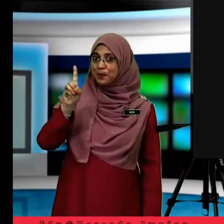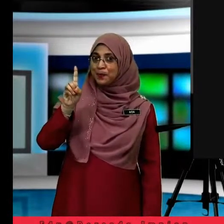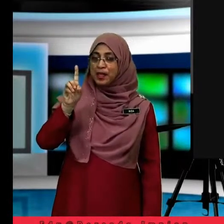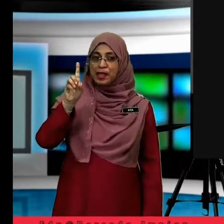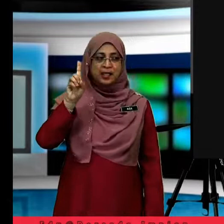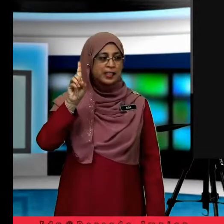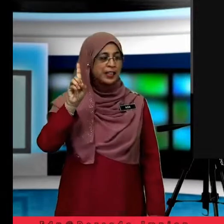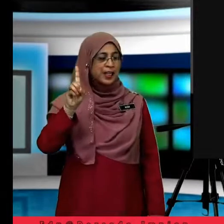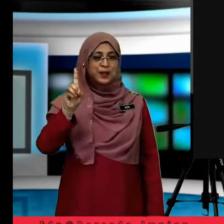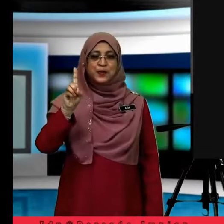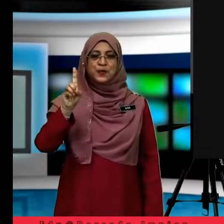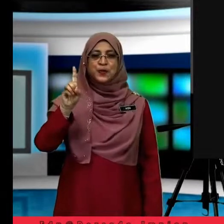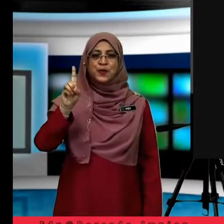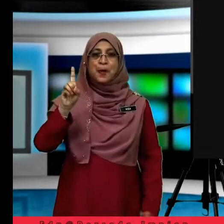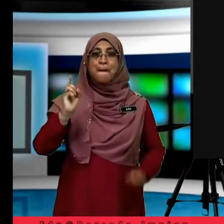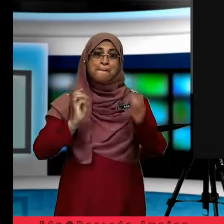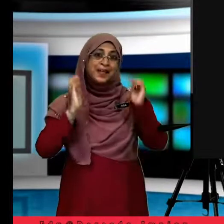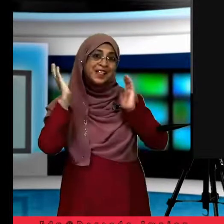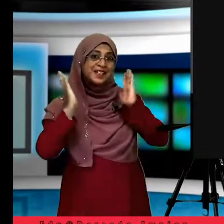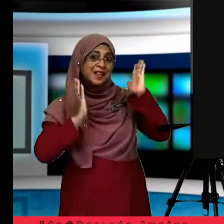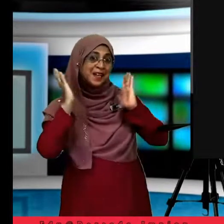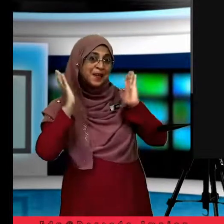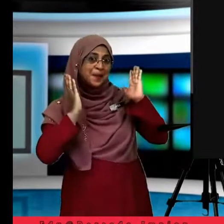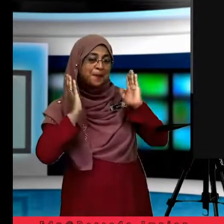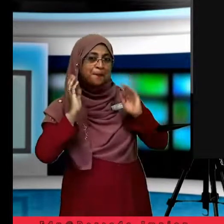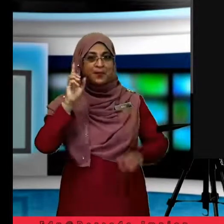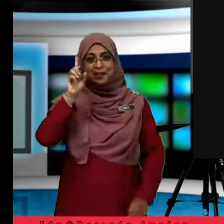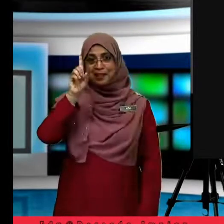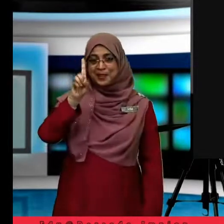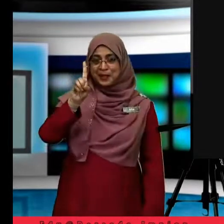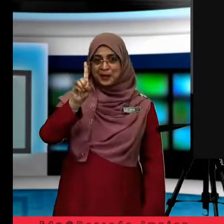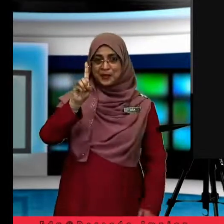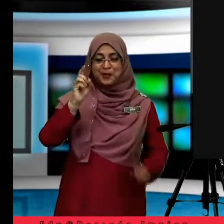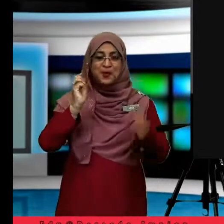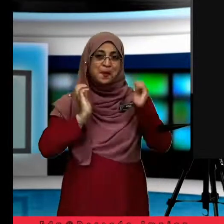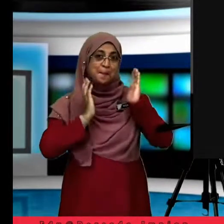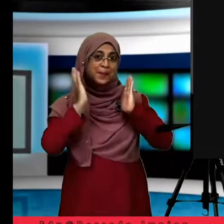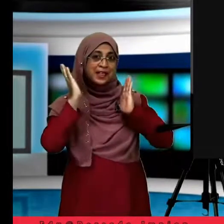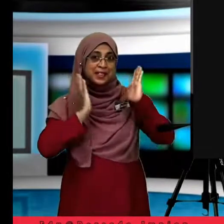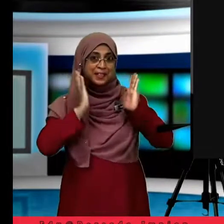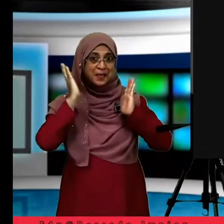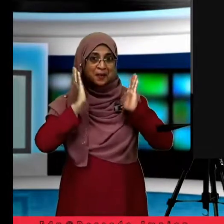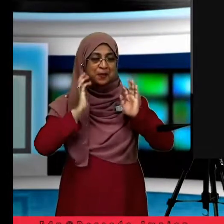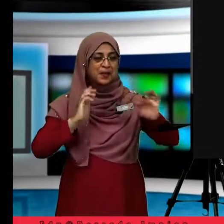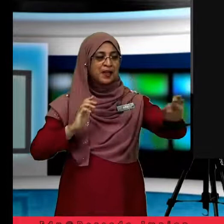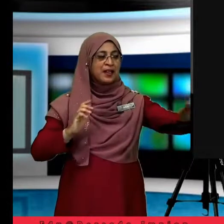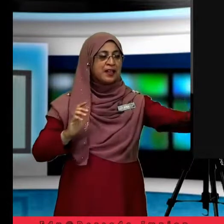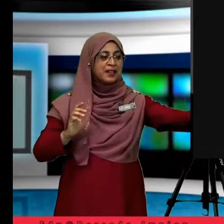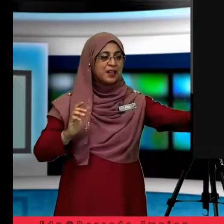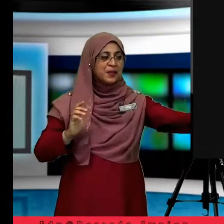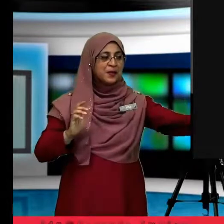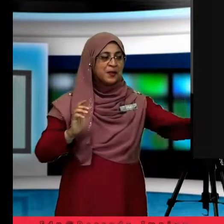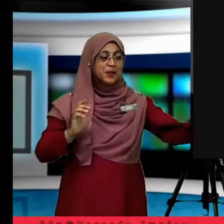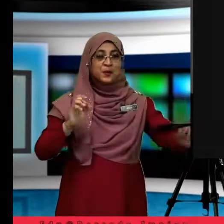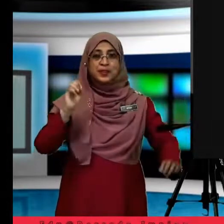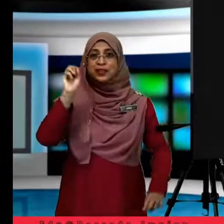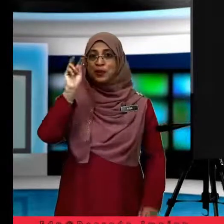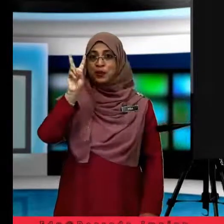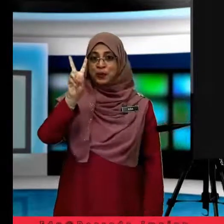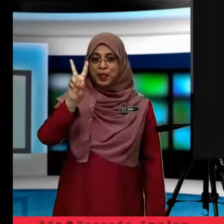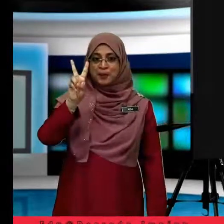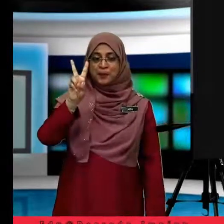211 Malaysia satu melisya ngambek